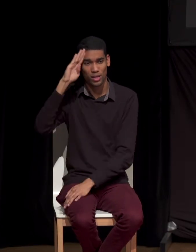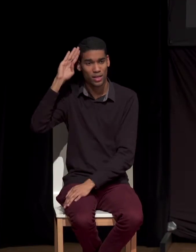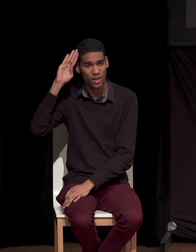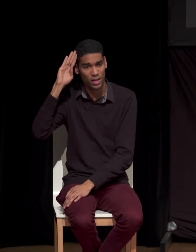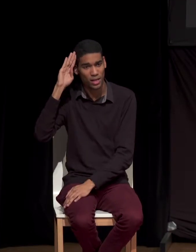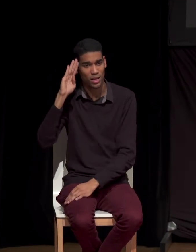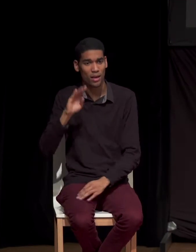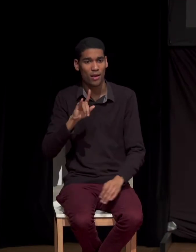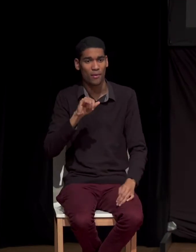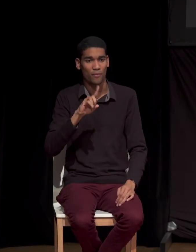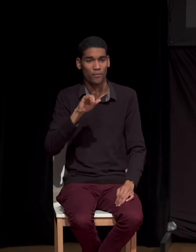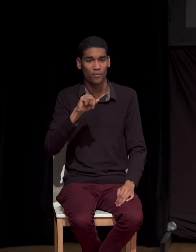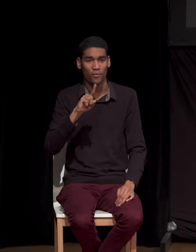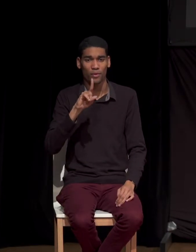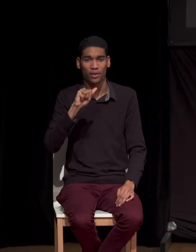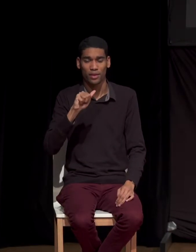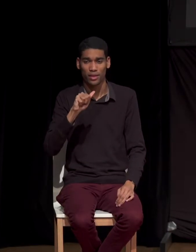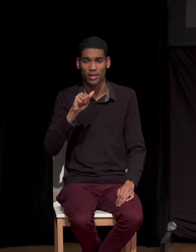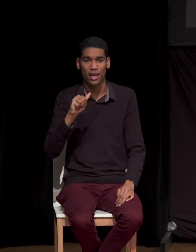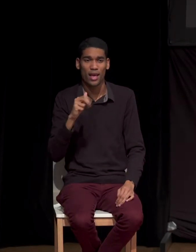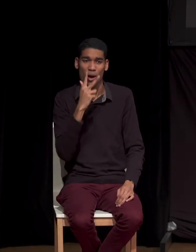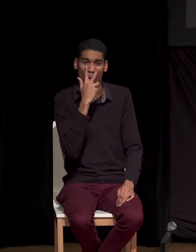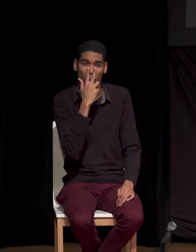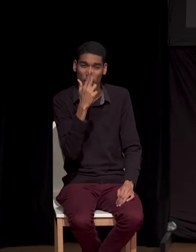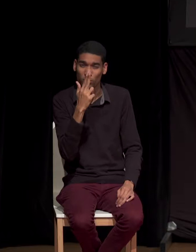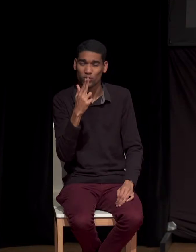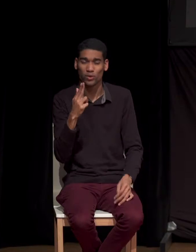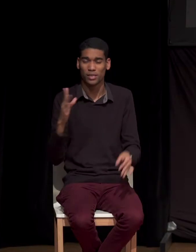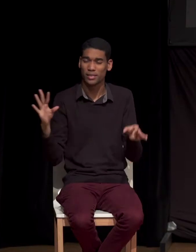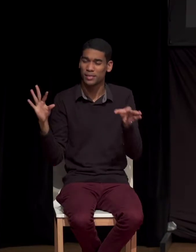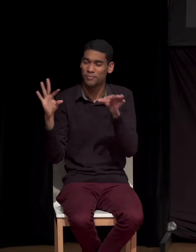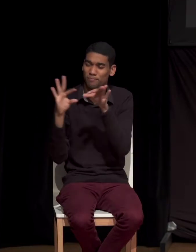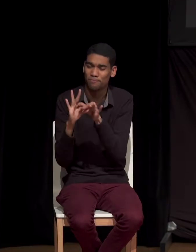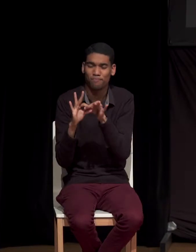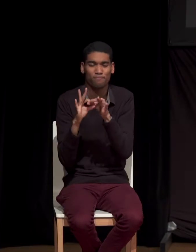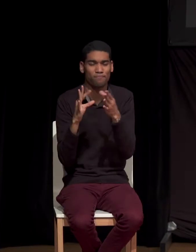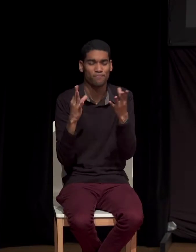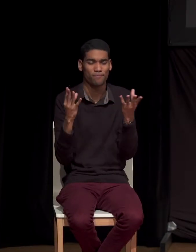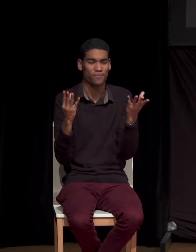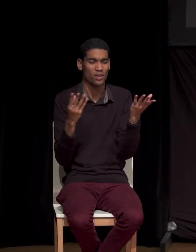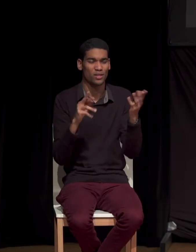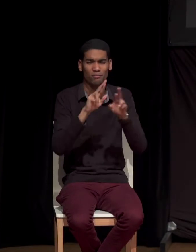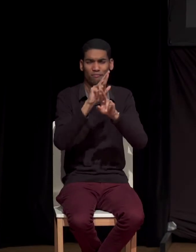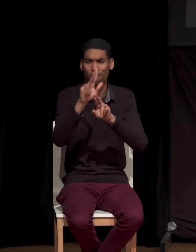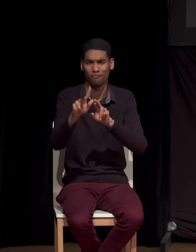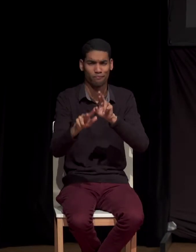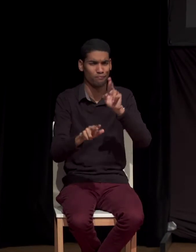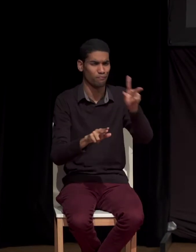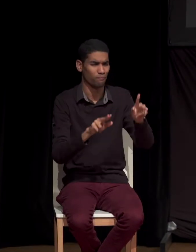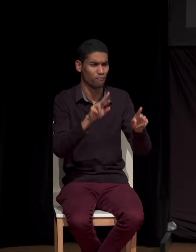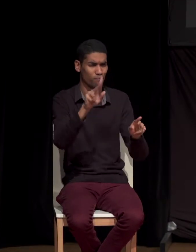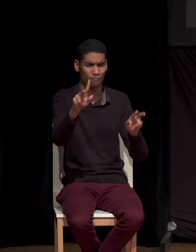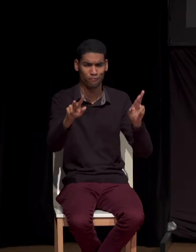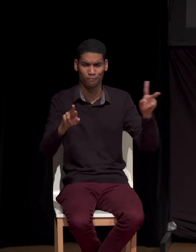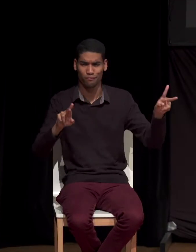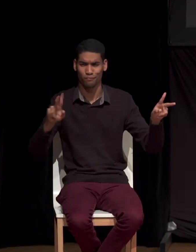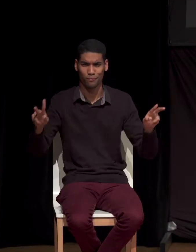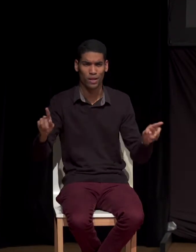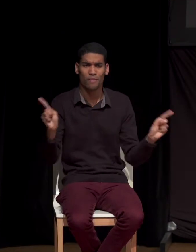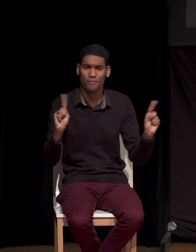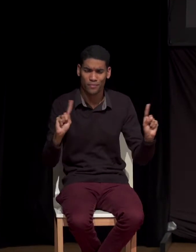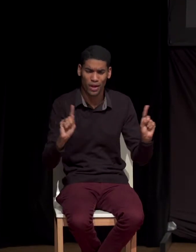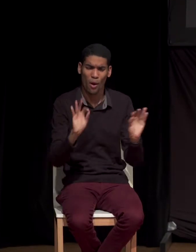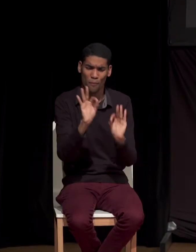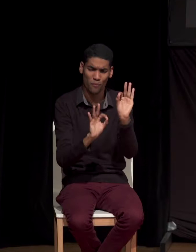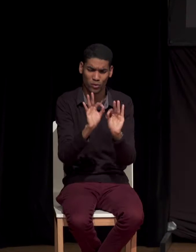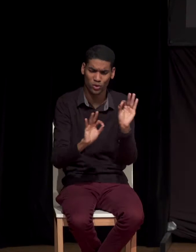como Clóvis Moura. Eu acho que essas coisas estão associadas, a gente não precisa diferenciá-las. Elas fazem parte do mesmo projeto,